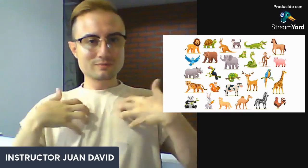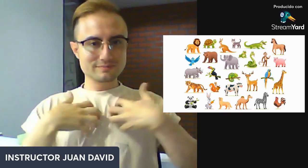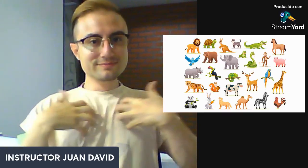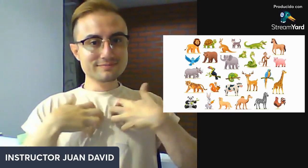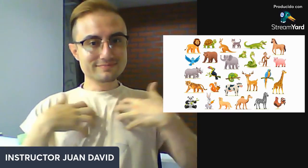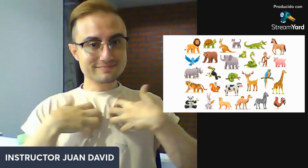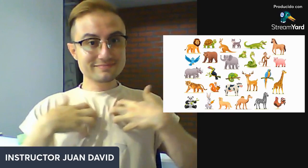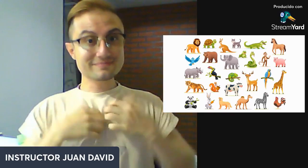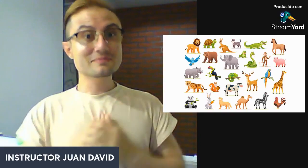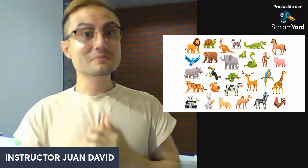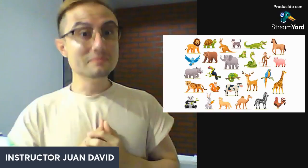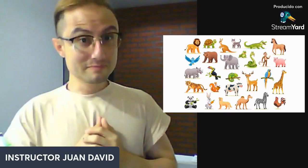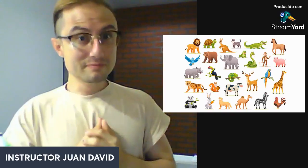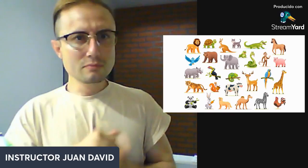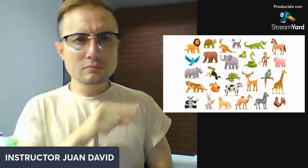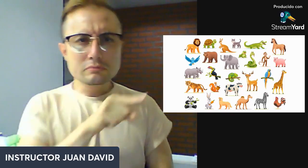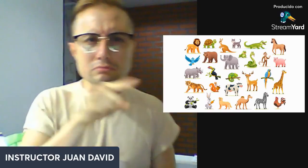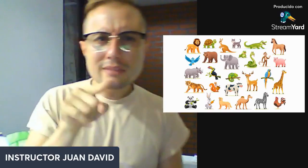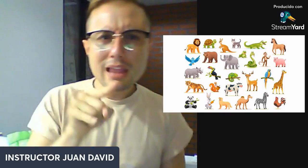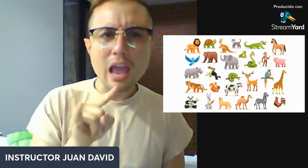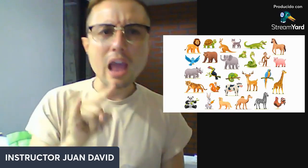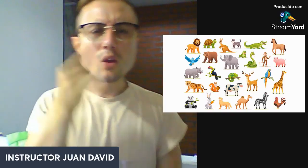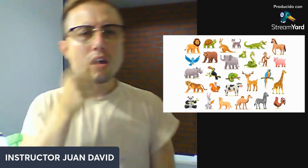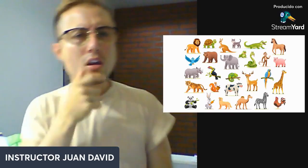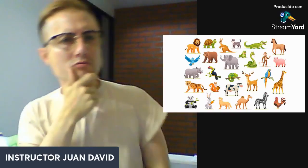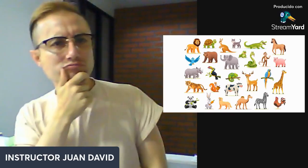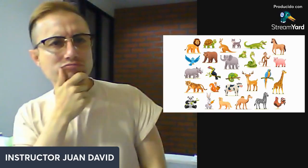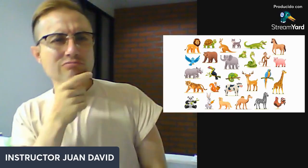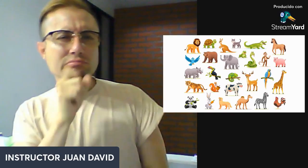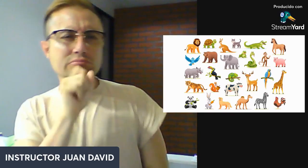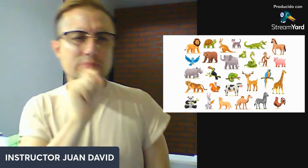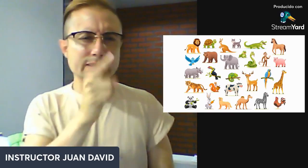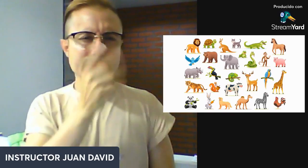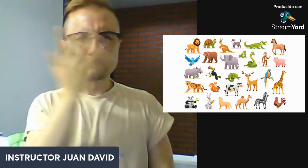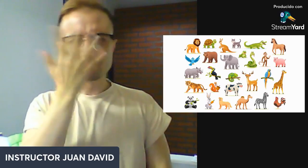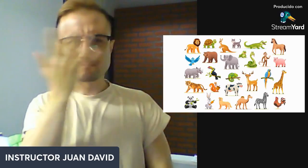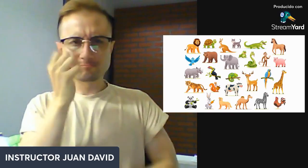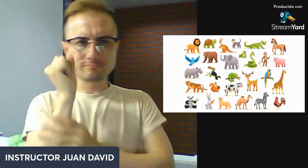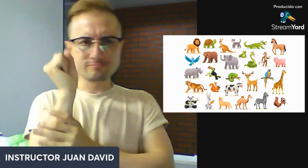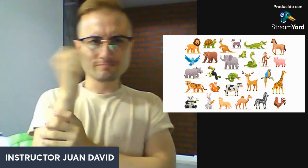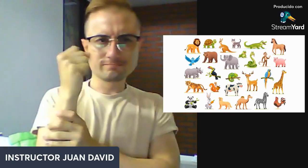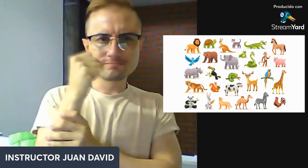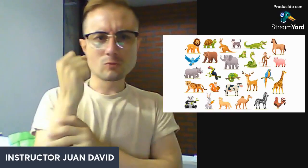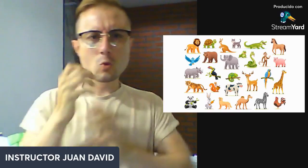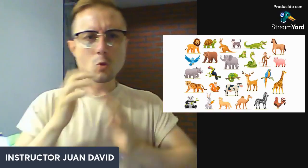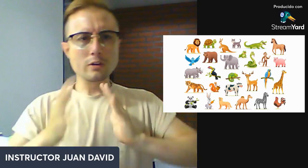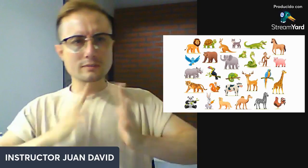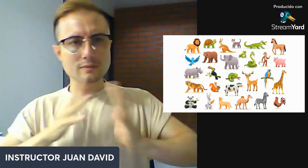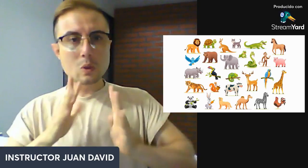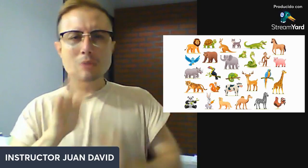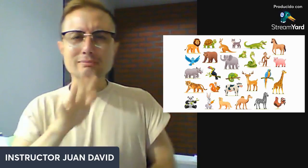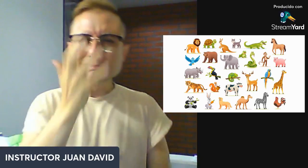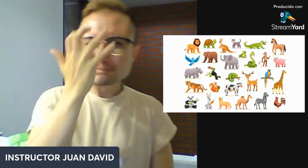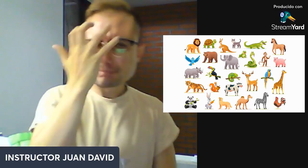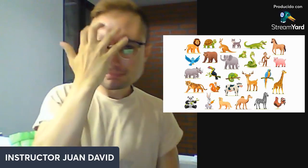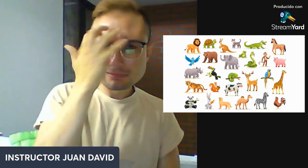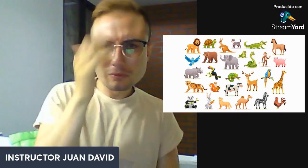Bien, entonces lo que hicimos aquí fueron las señas de los animales. De pronto si tienen alguna pregunta en la configuración